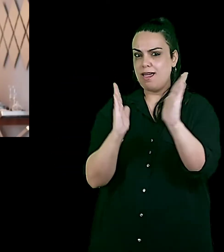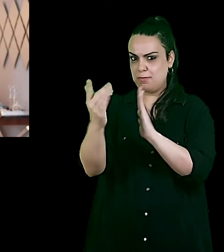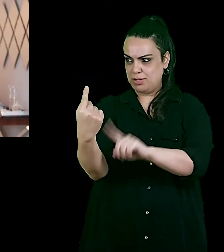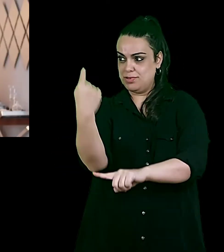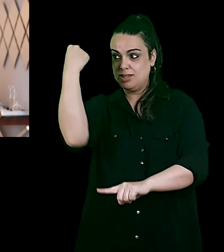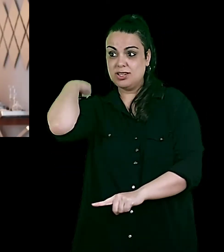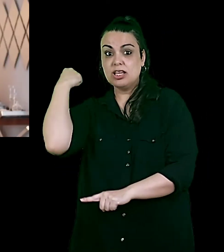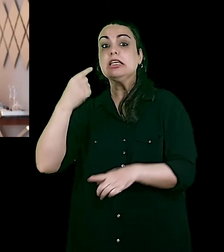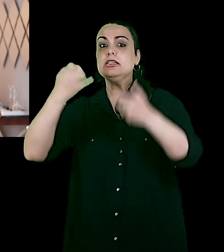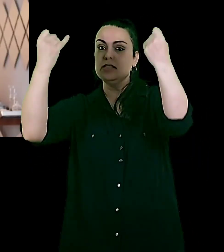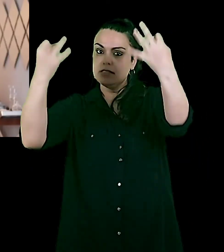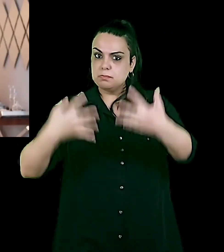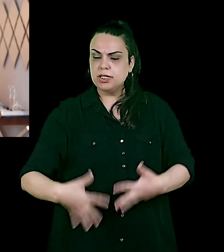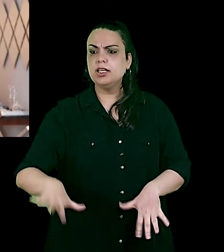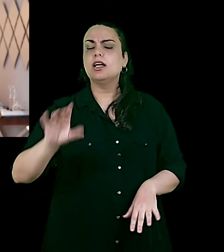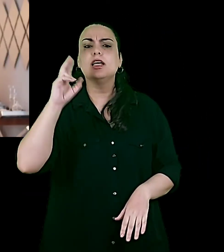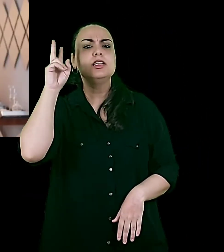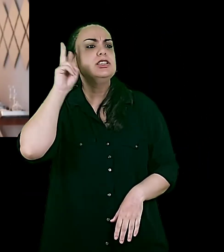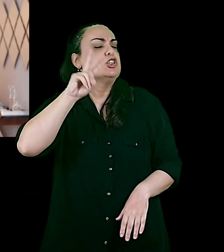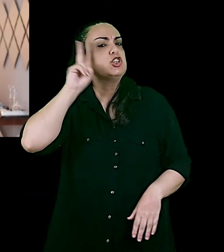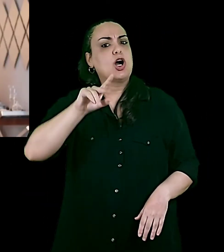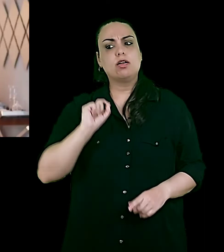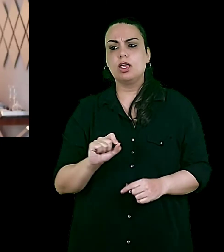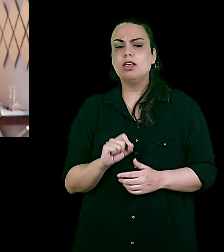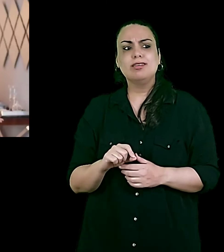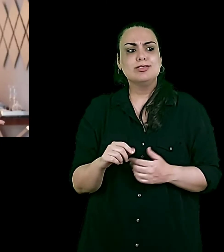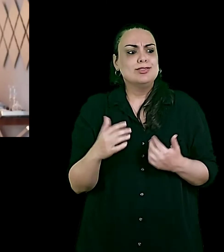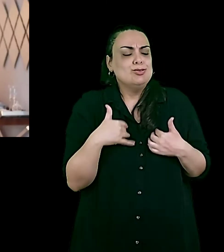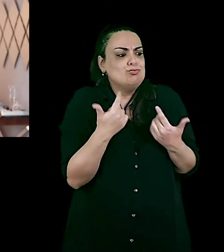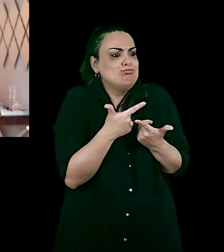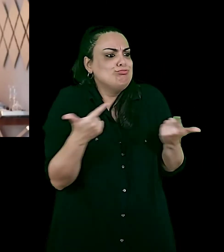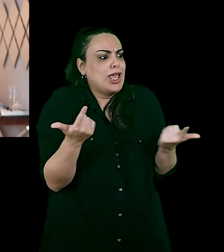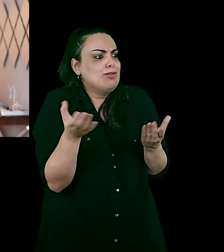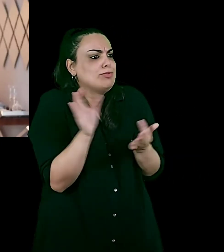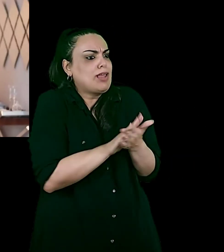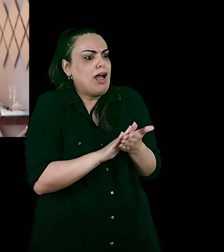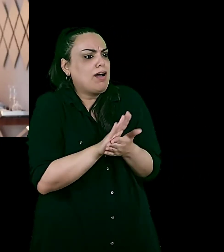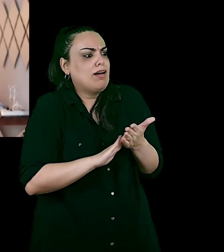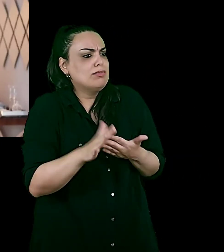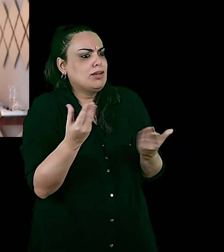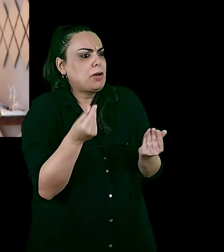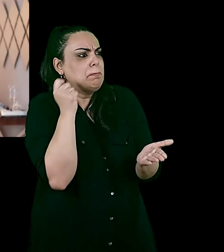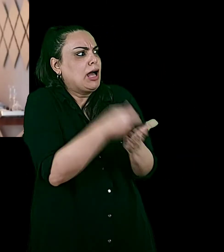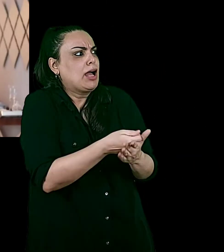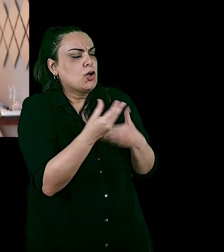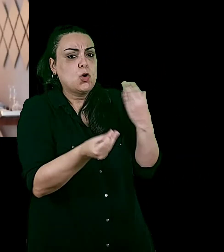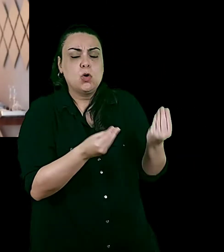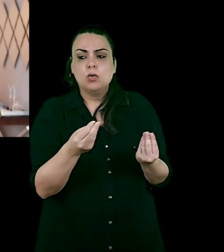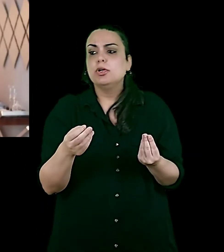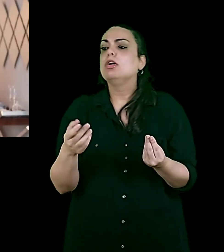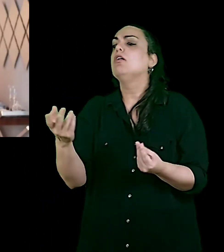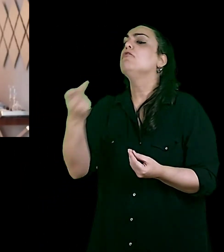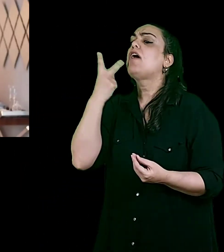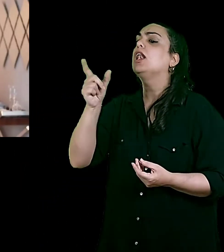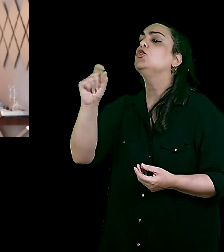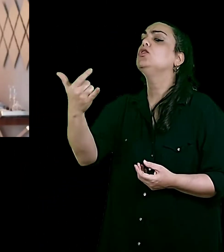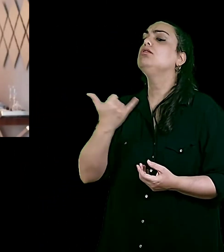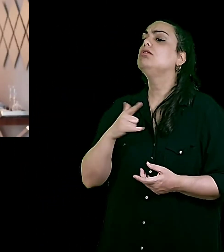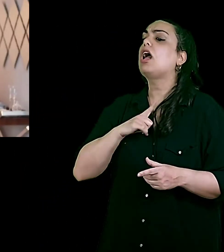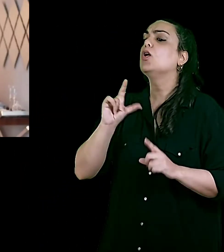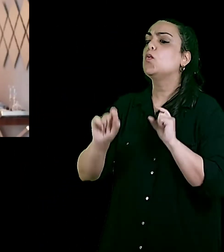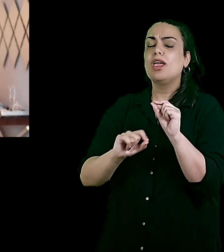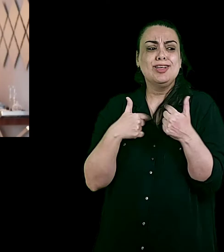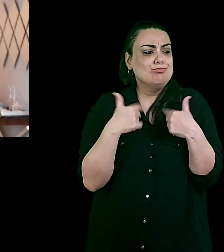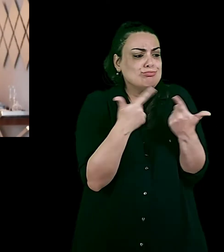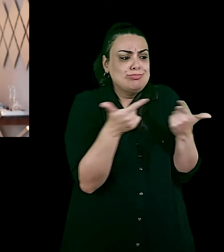tempo, e traz a história dela dizendo: olha, a tua serva não tem nada. Ele diz: declara-me o que tens. E ela diz: tua serva não tem nada, a